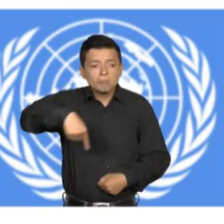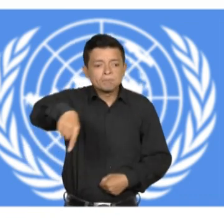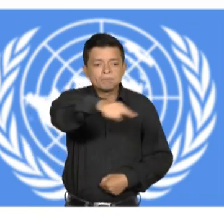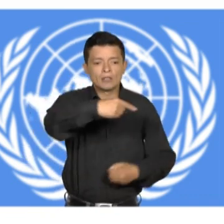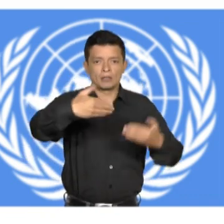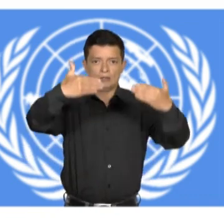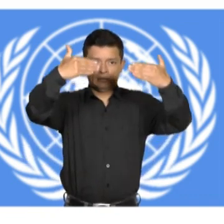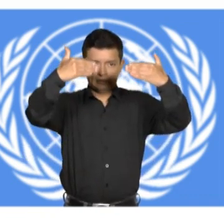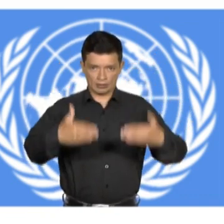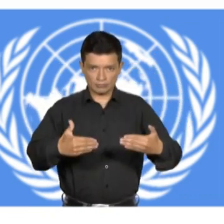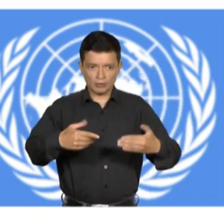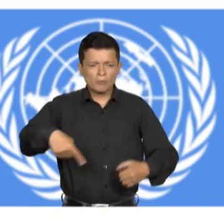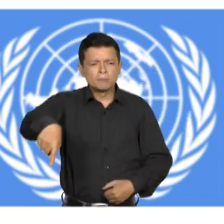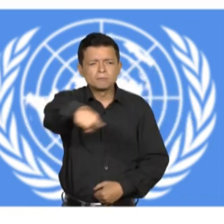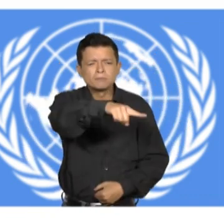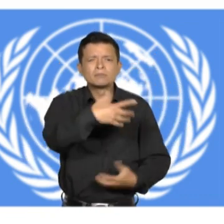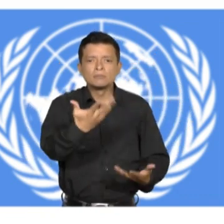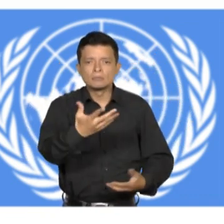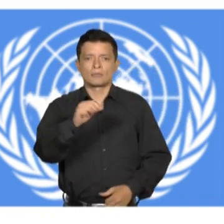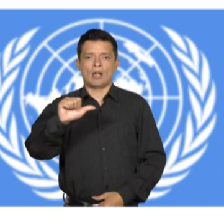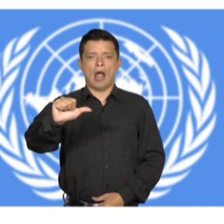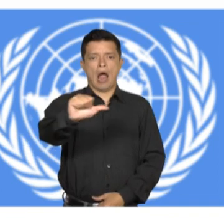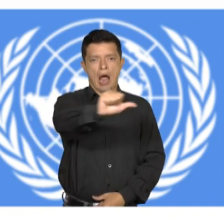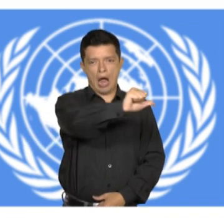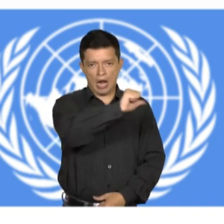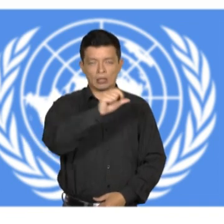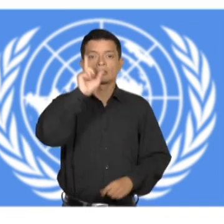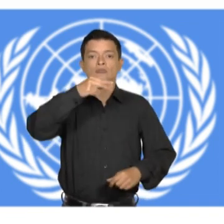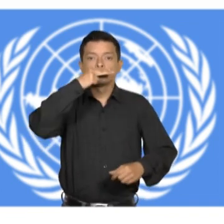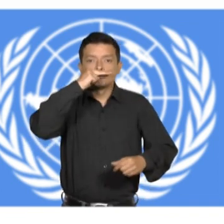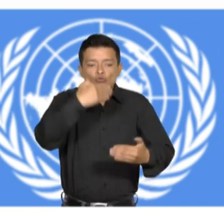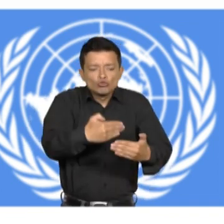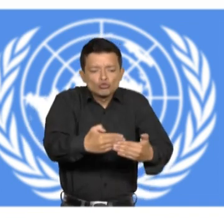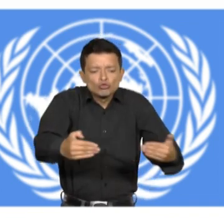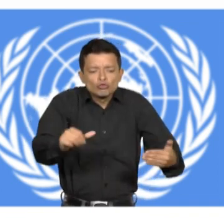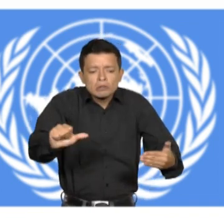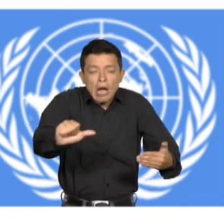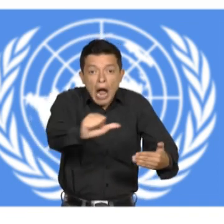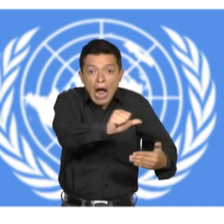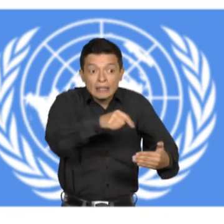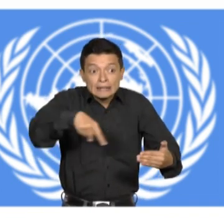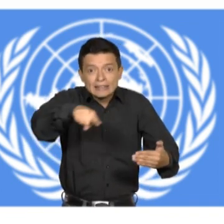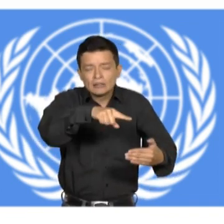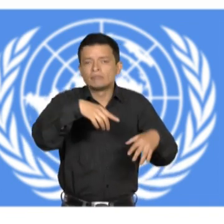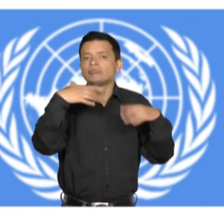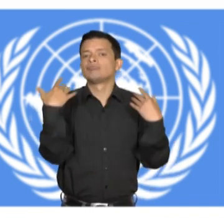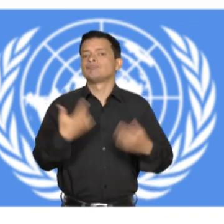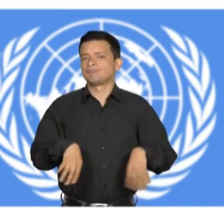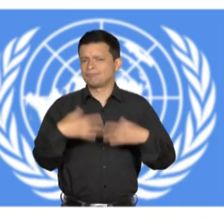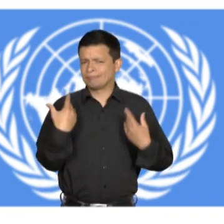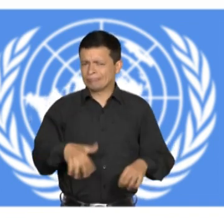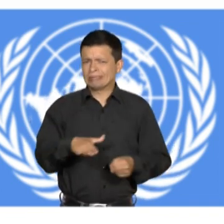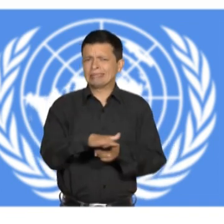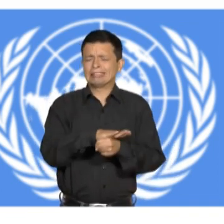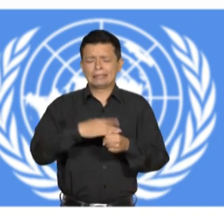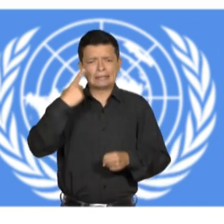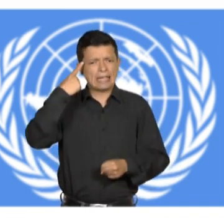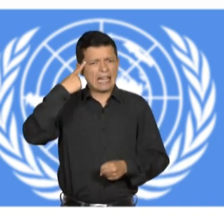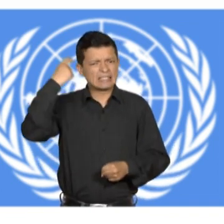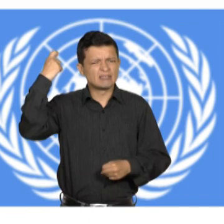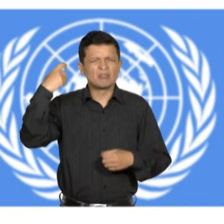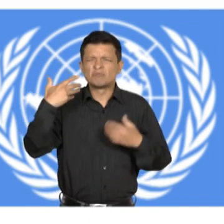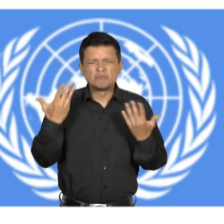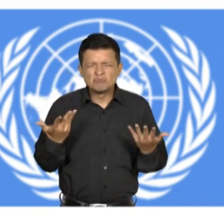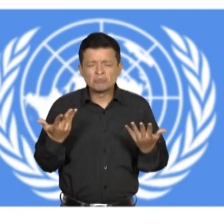Q. Reconociendo que las mujeres y las niñas con discapacidad suelen estar expuestas a un riesgo